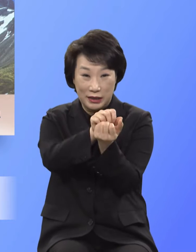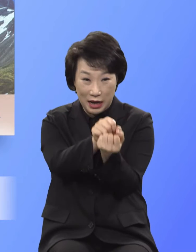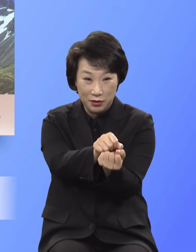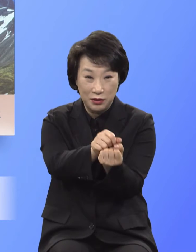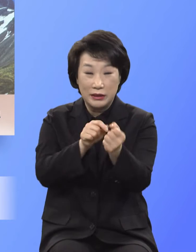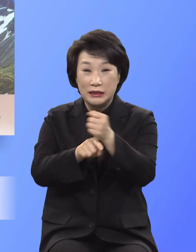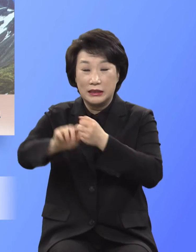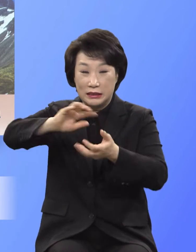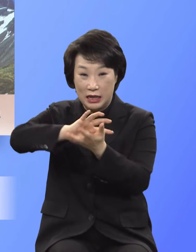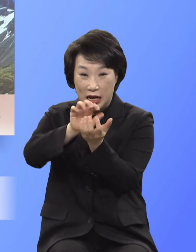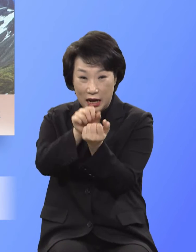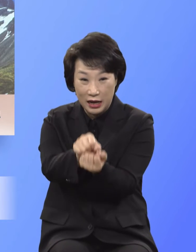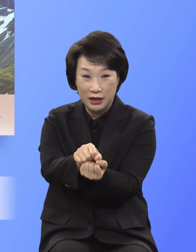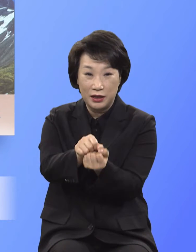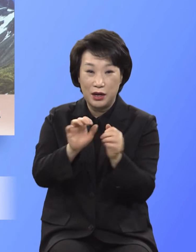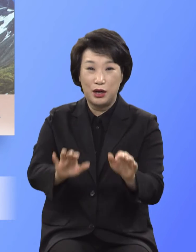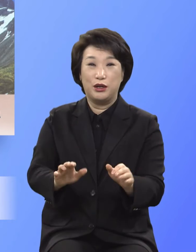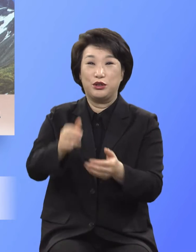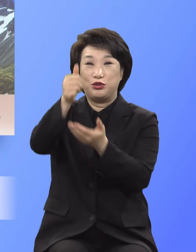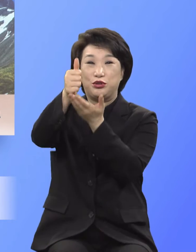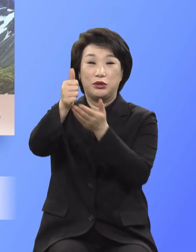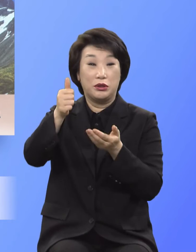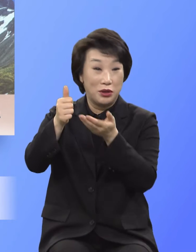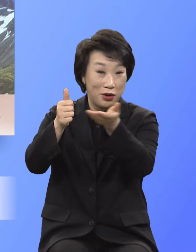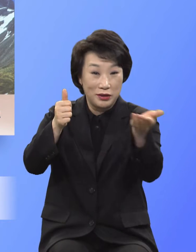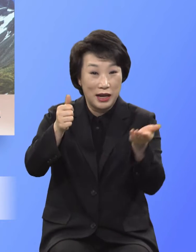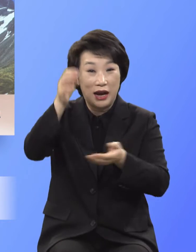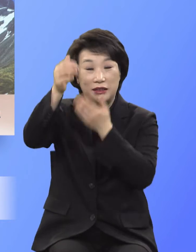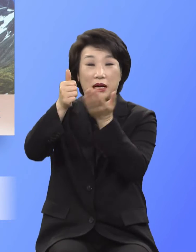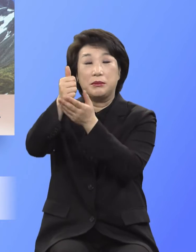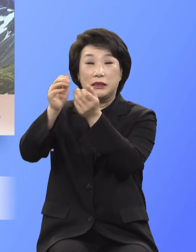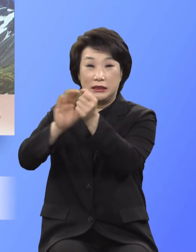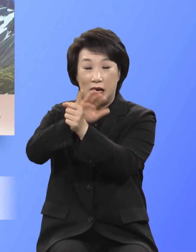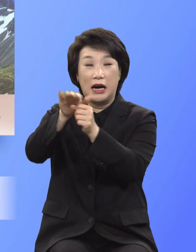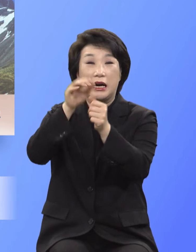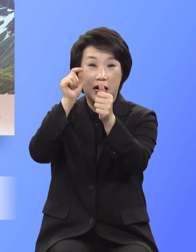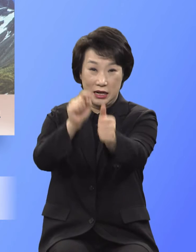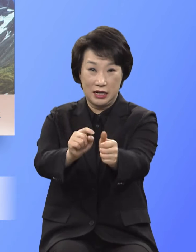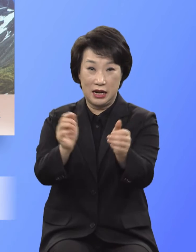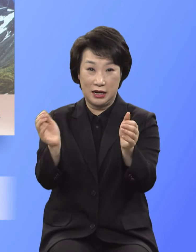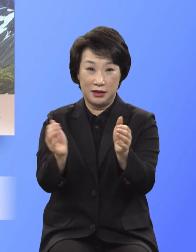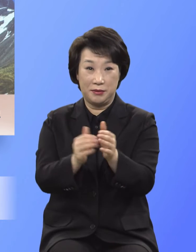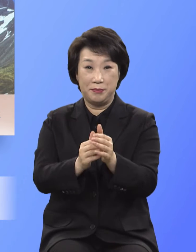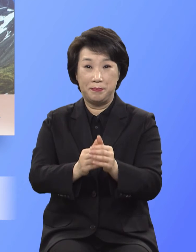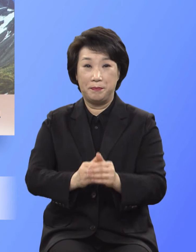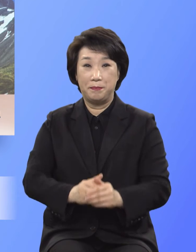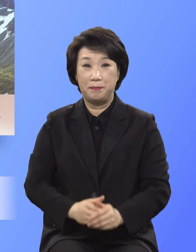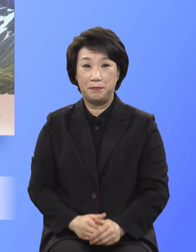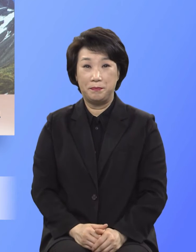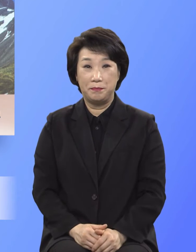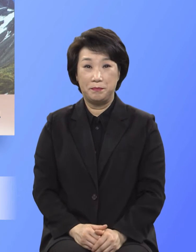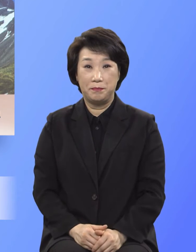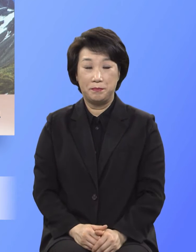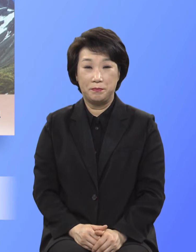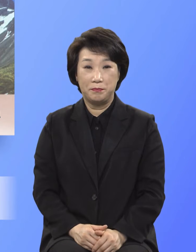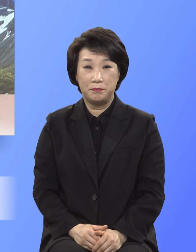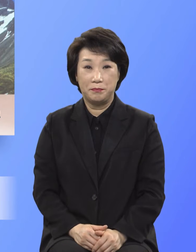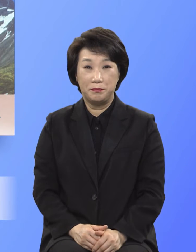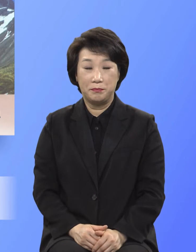목숨을 다하고 뜻을 다하여 주 너희 하나님을 사랑하라 하셨다.